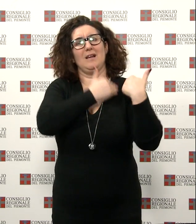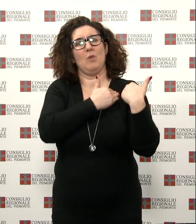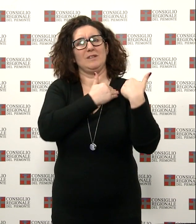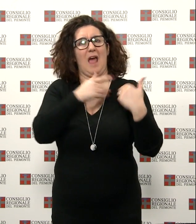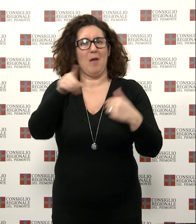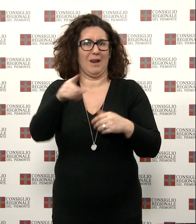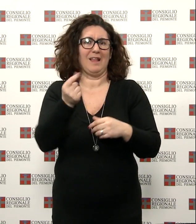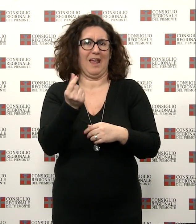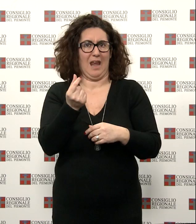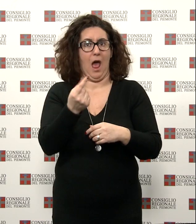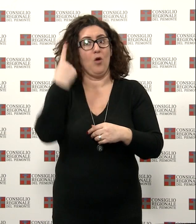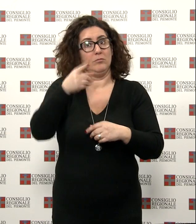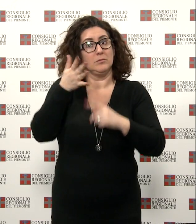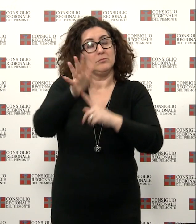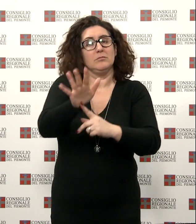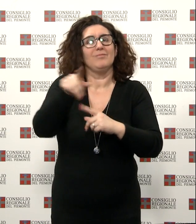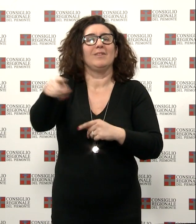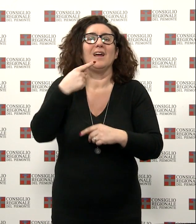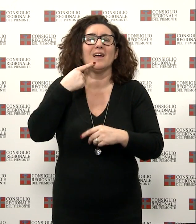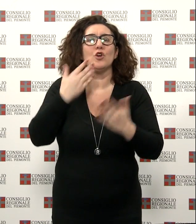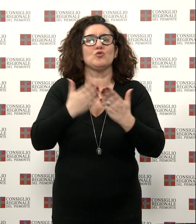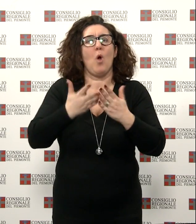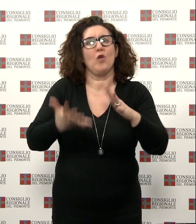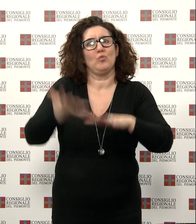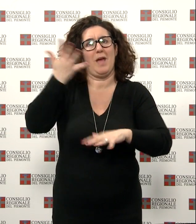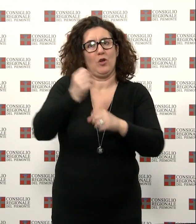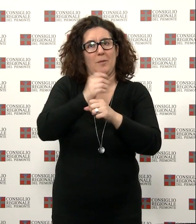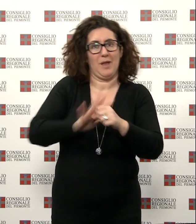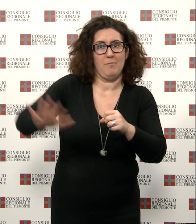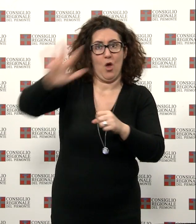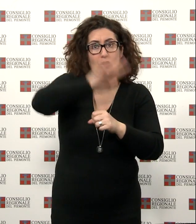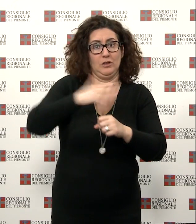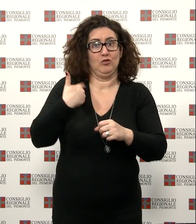sull'usura e rivolto alle scuole superiori del Piemonte. 11 gli appuntamenti